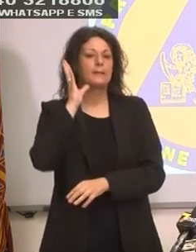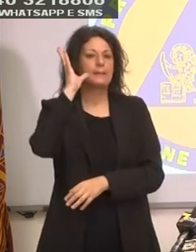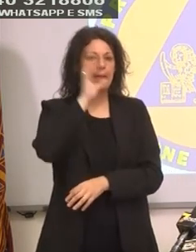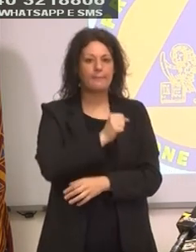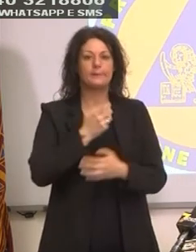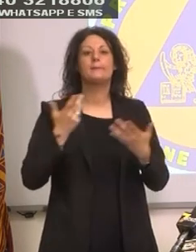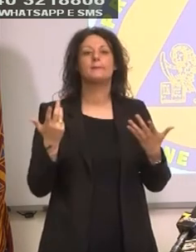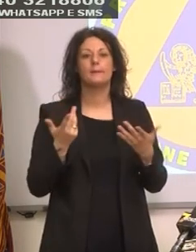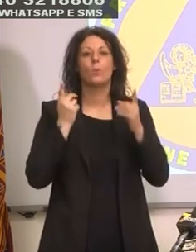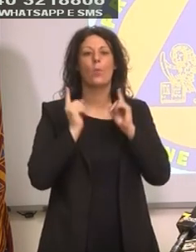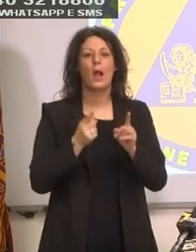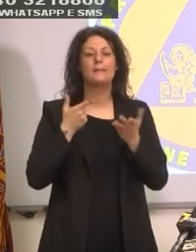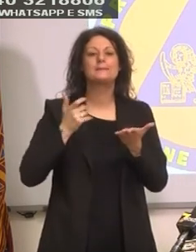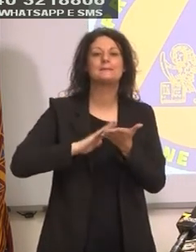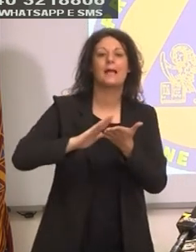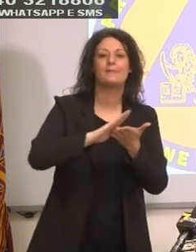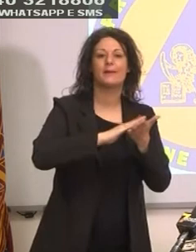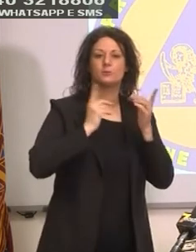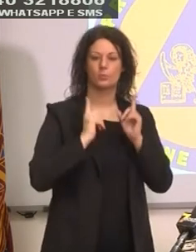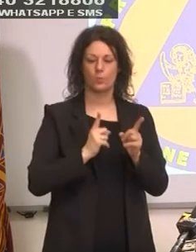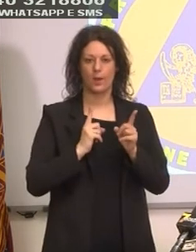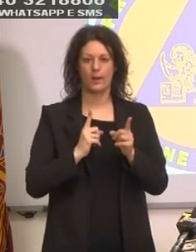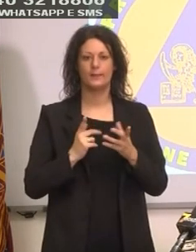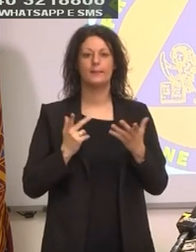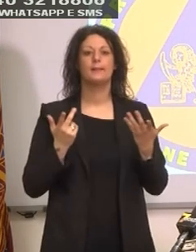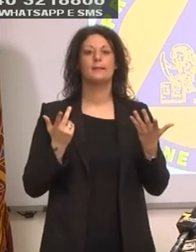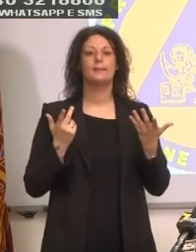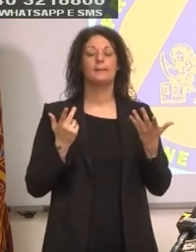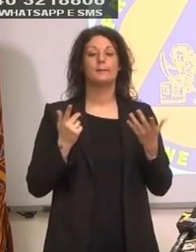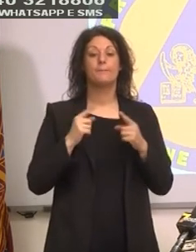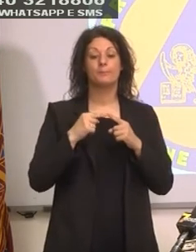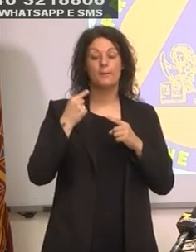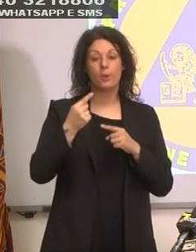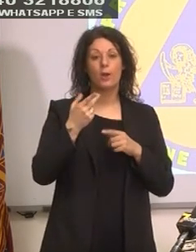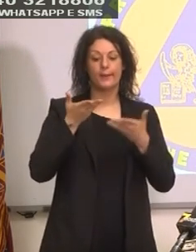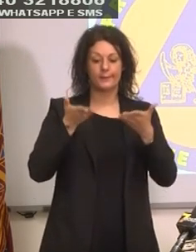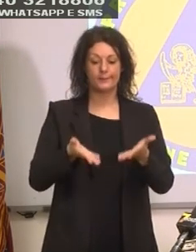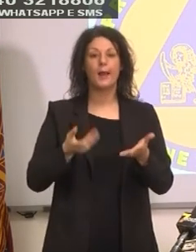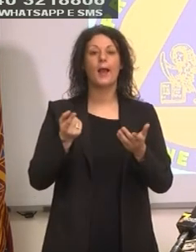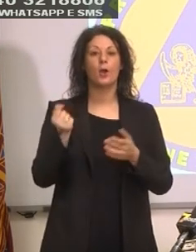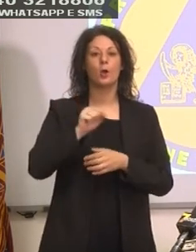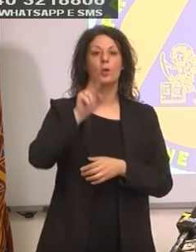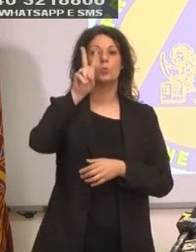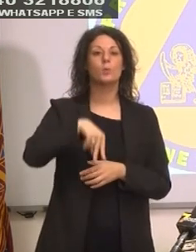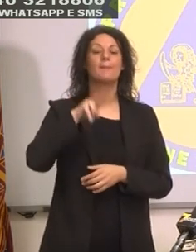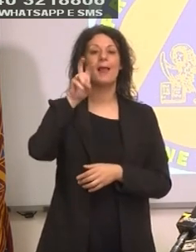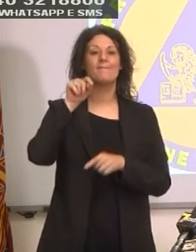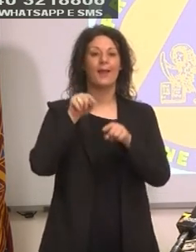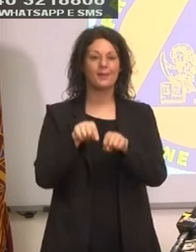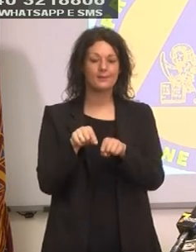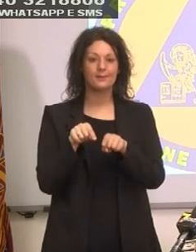quali saranno le sanificazioni, quali saranno le attività, e quindi poi si arriva a un consuntivo, il 2020 è stata una costellazione